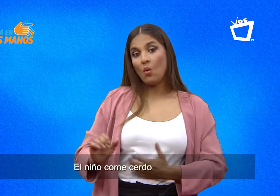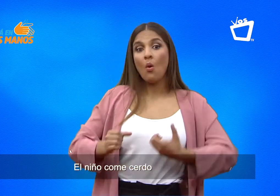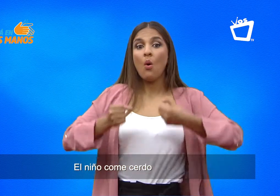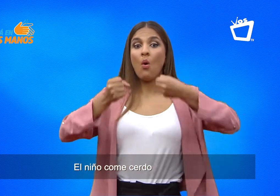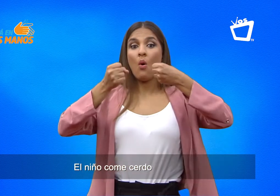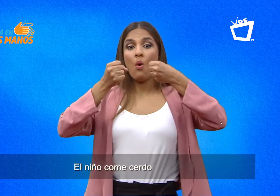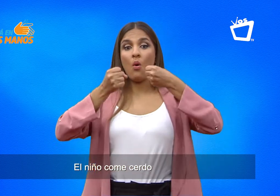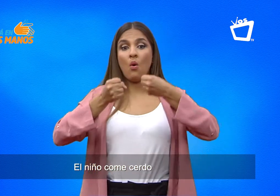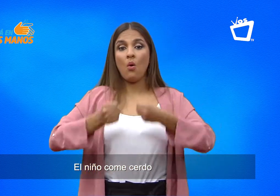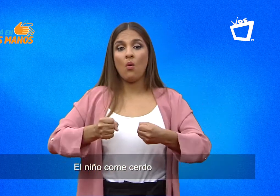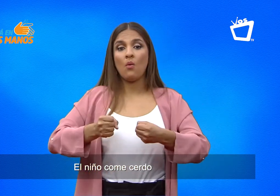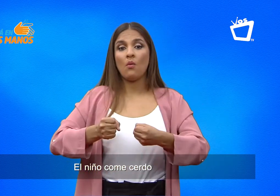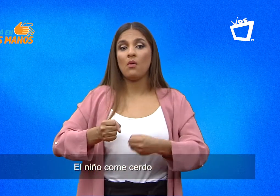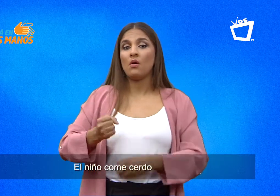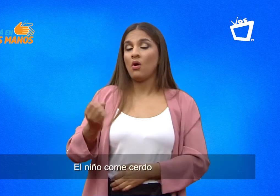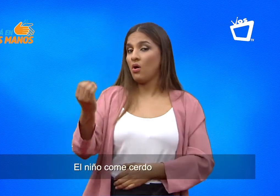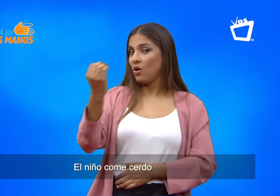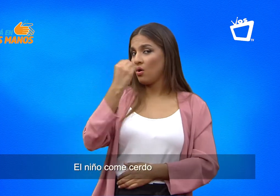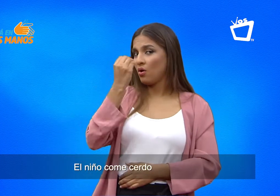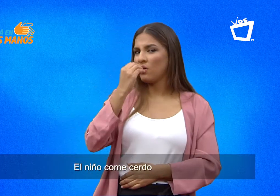El niño come cerdo.